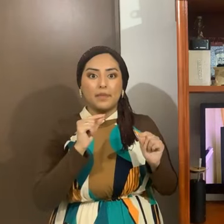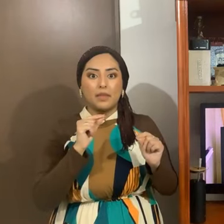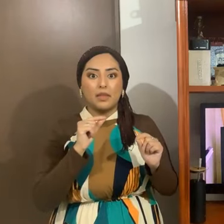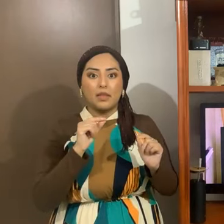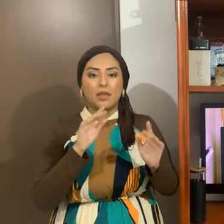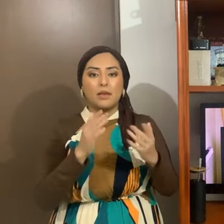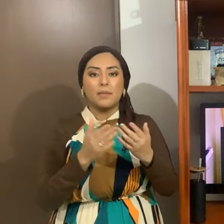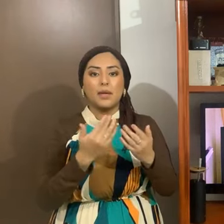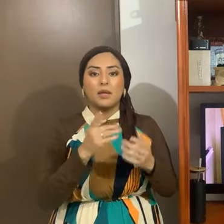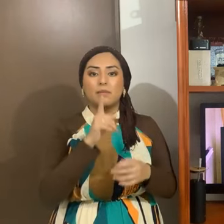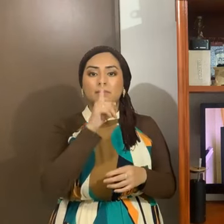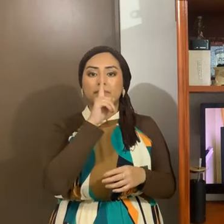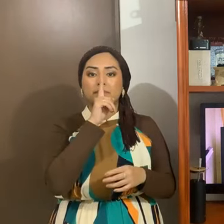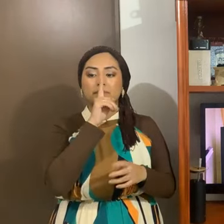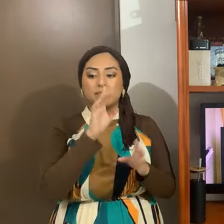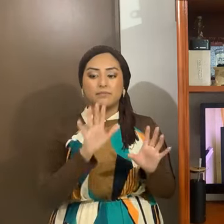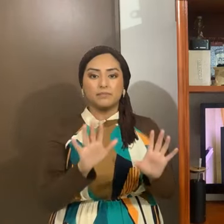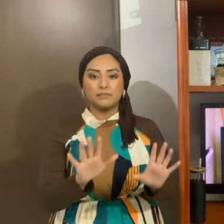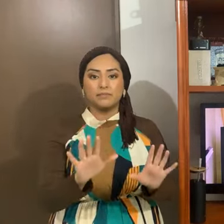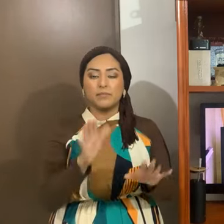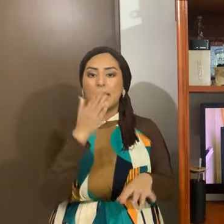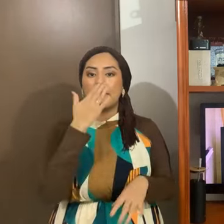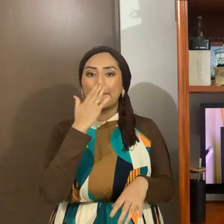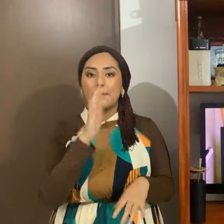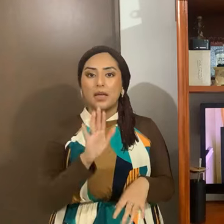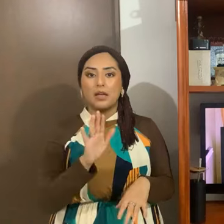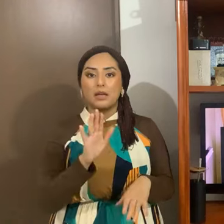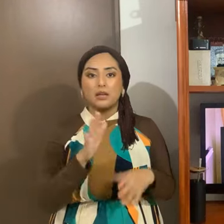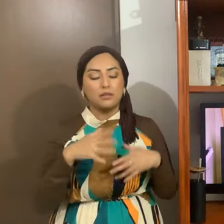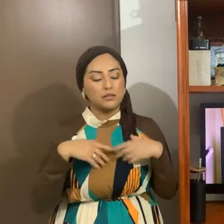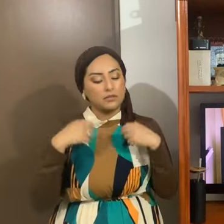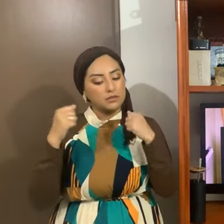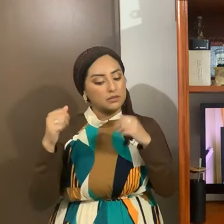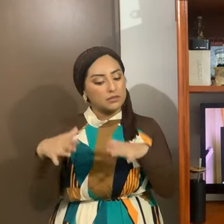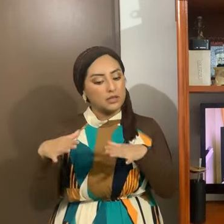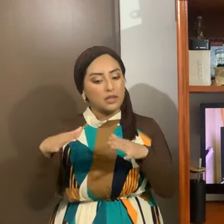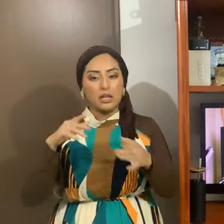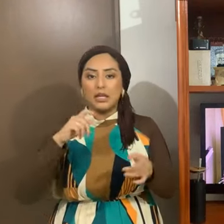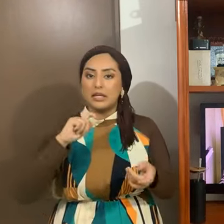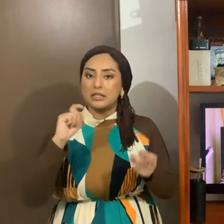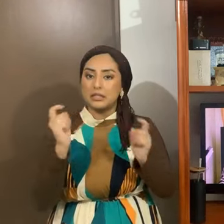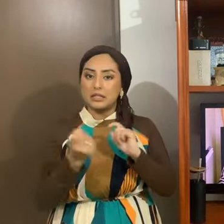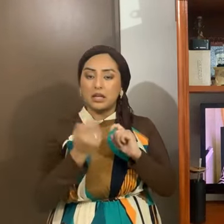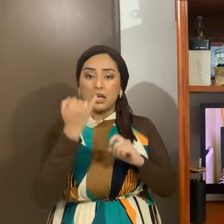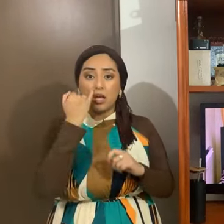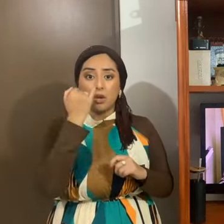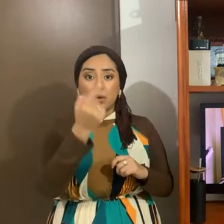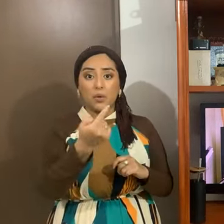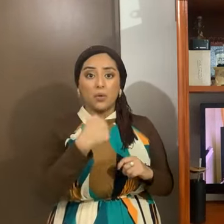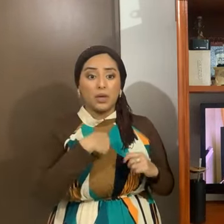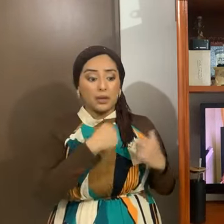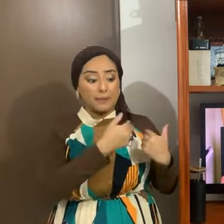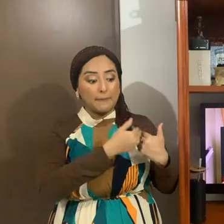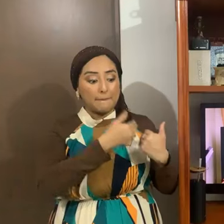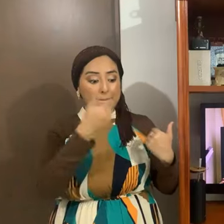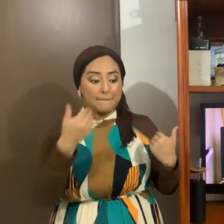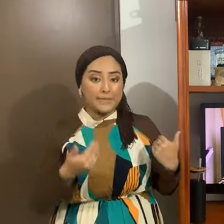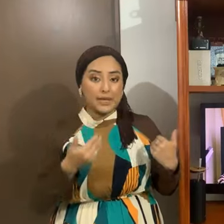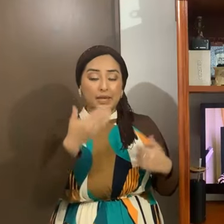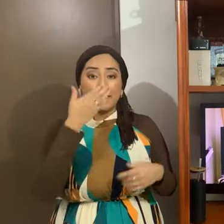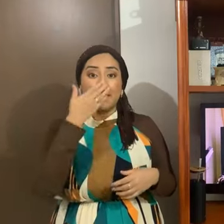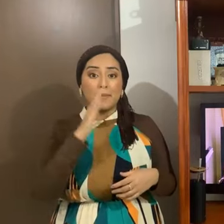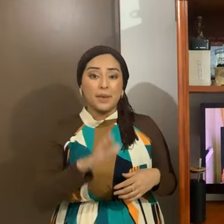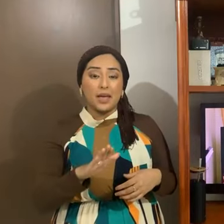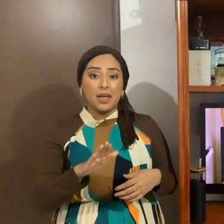cuenta, cierra la boca. Es un mal hábito, hay que quitarlo, hay que cambiarlo. Si nosotros nos apartamos de los